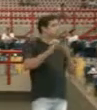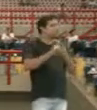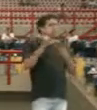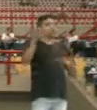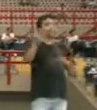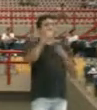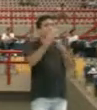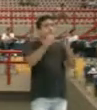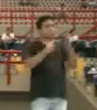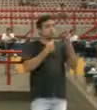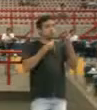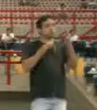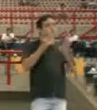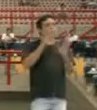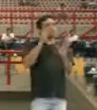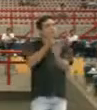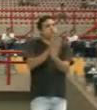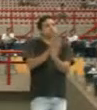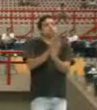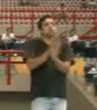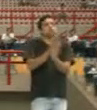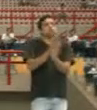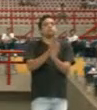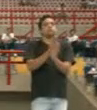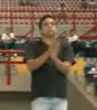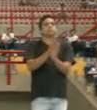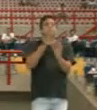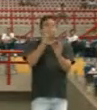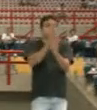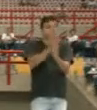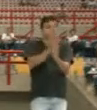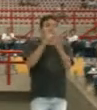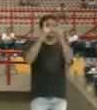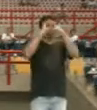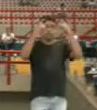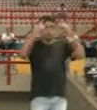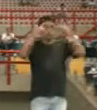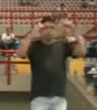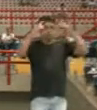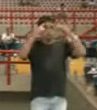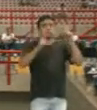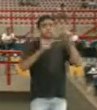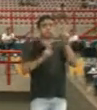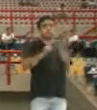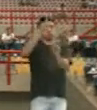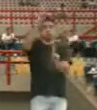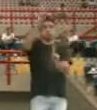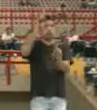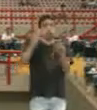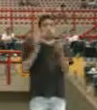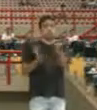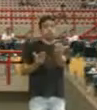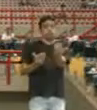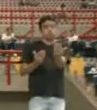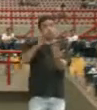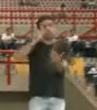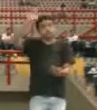perguntou, em virtude dessa violência crescente envolvendo menores de